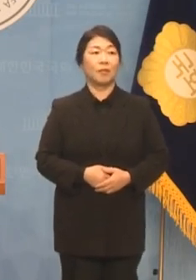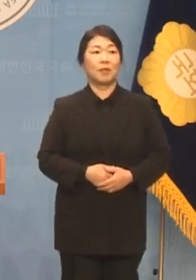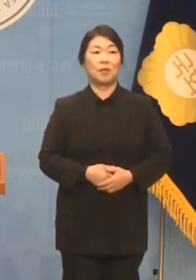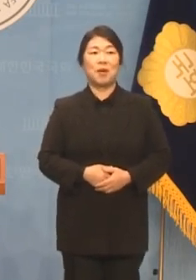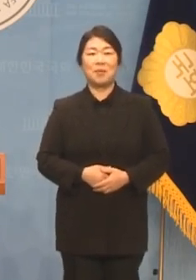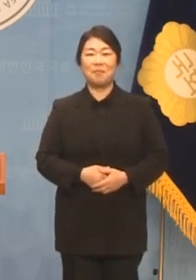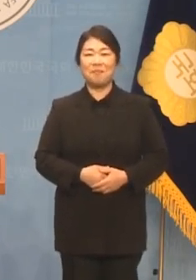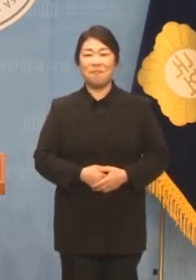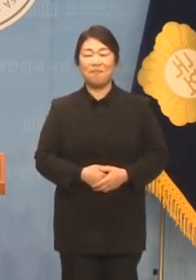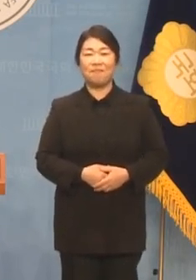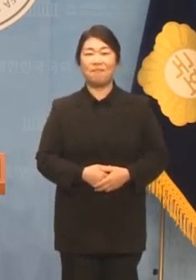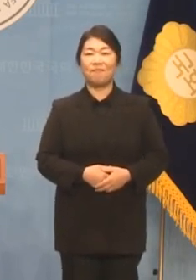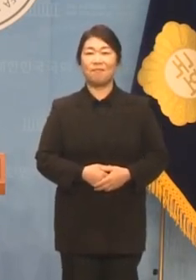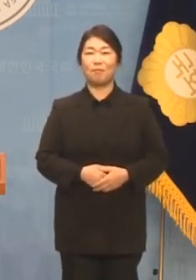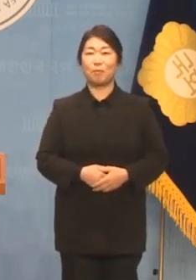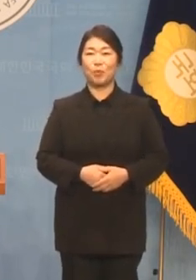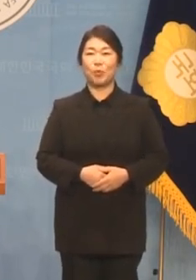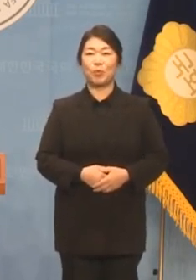m